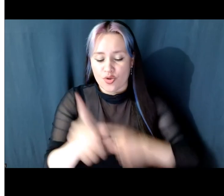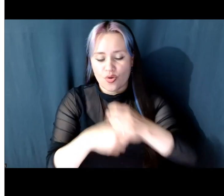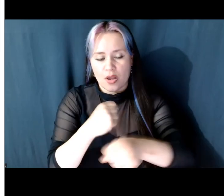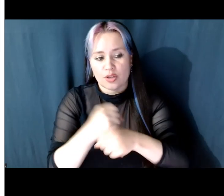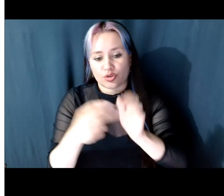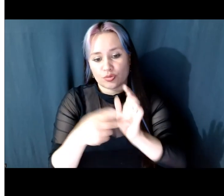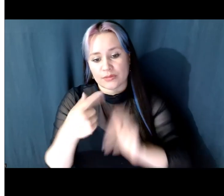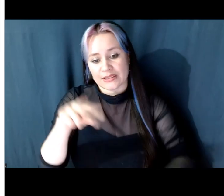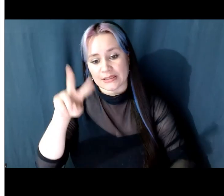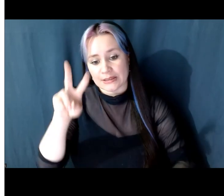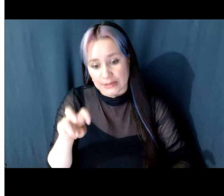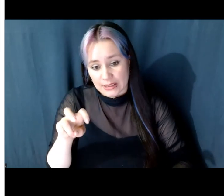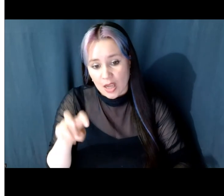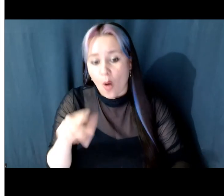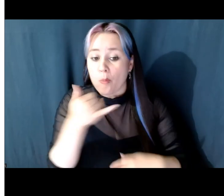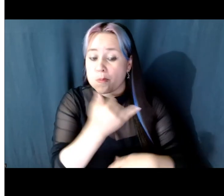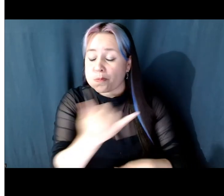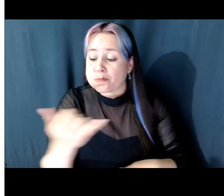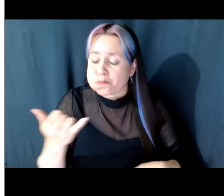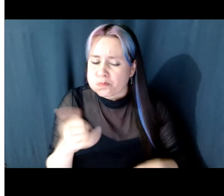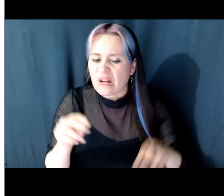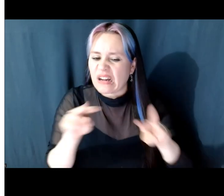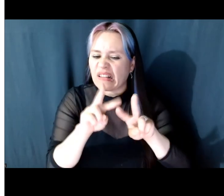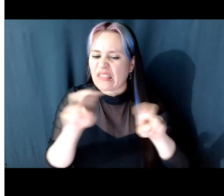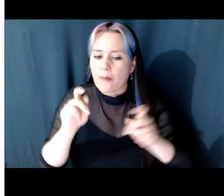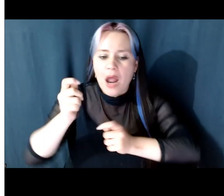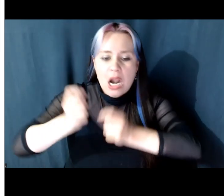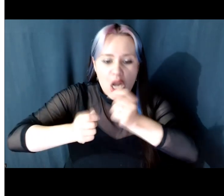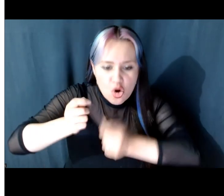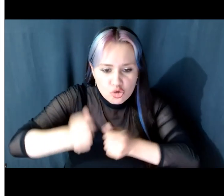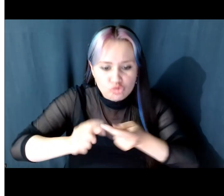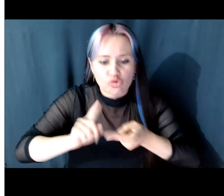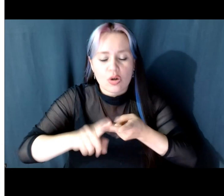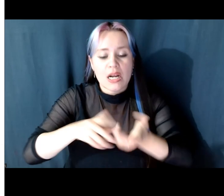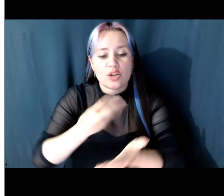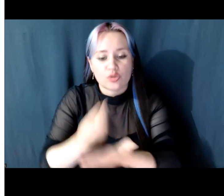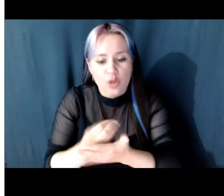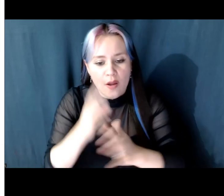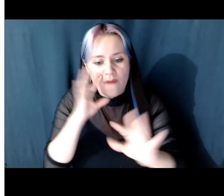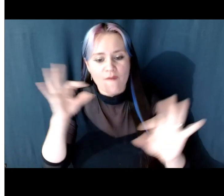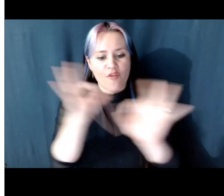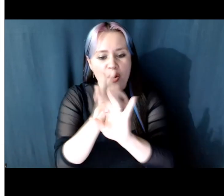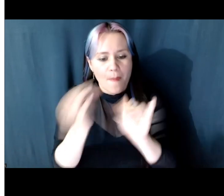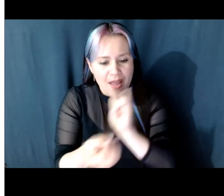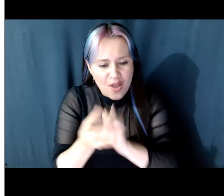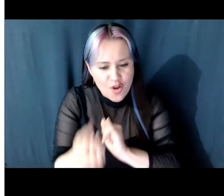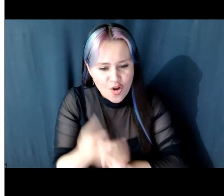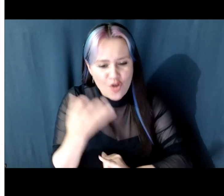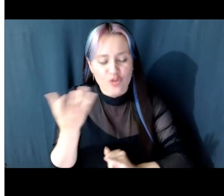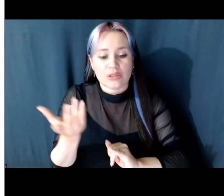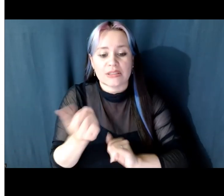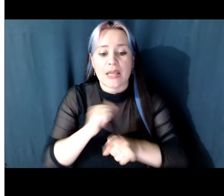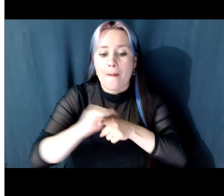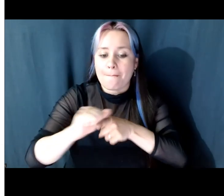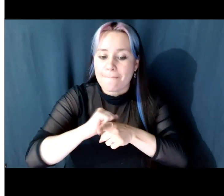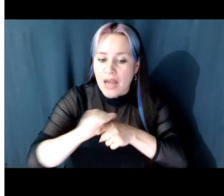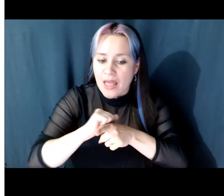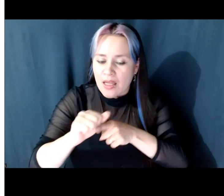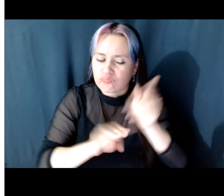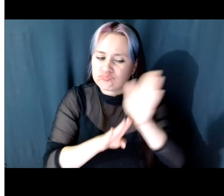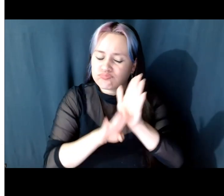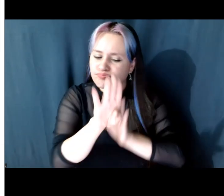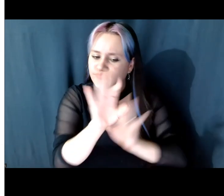desarrolladas con la participación de docentes sordos modelos lingüísticos mediadores padres de familia y representantes de las